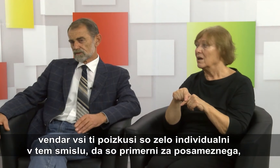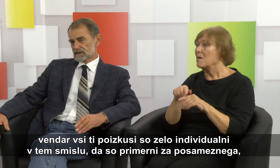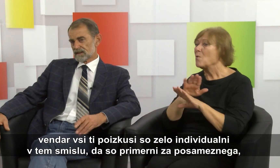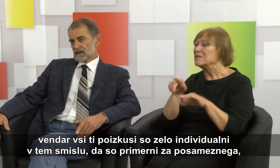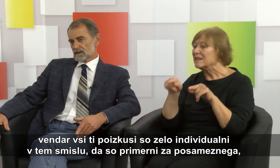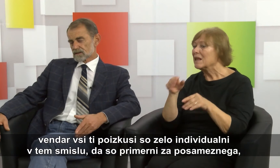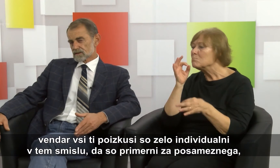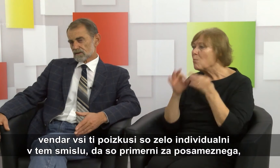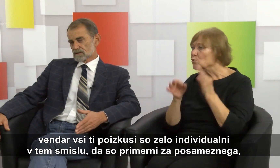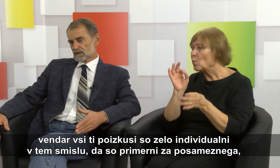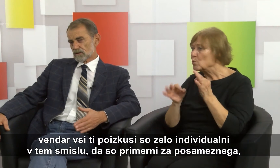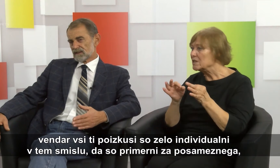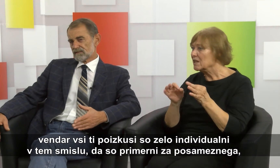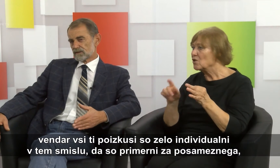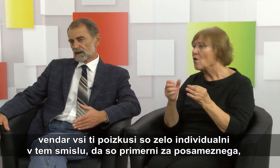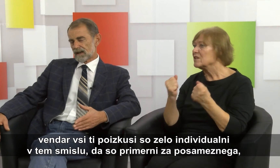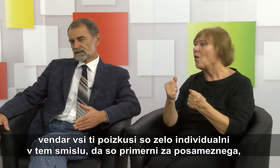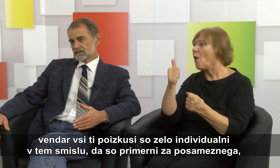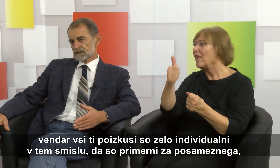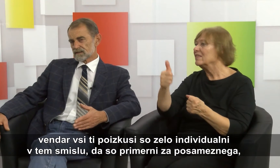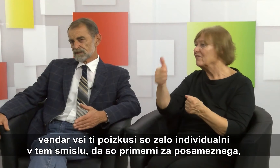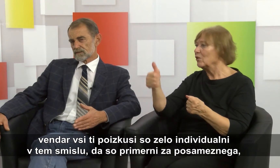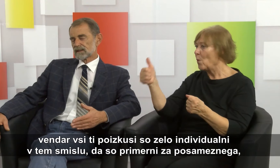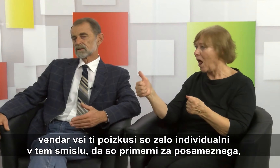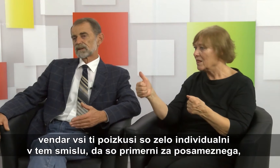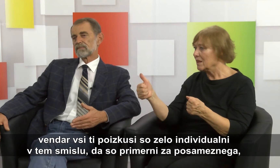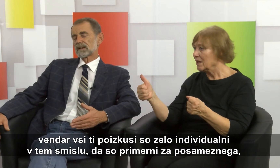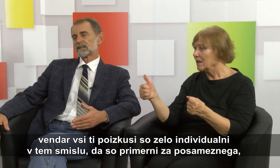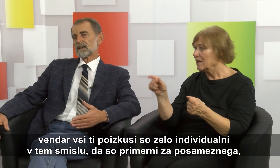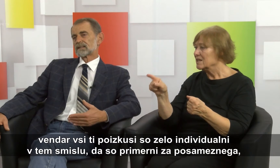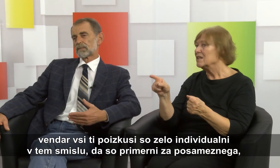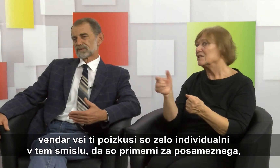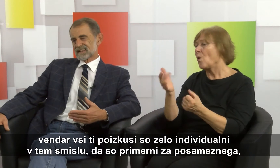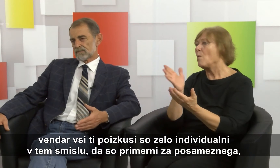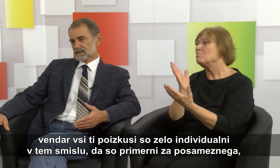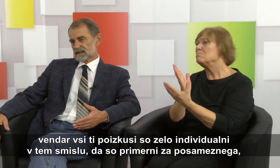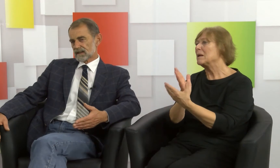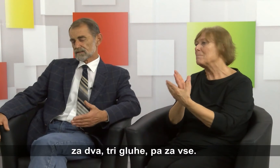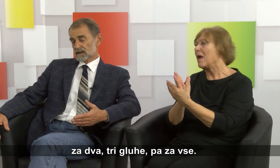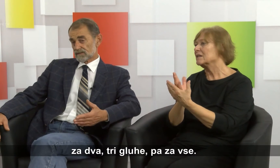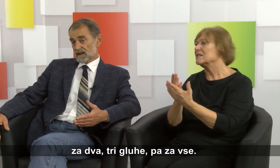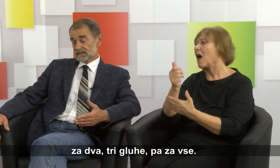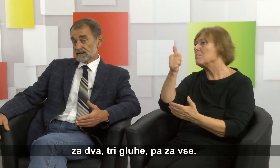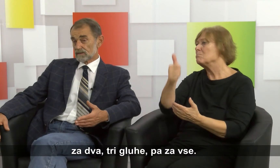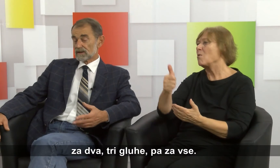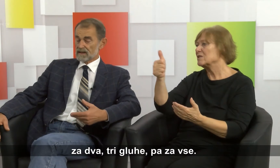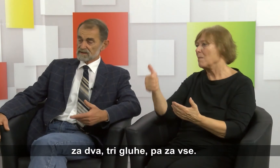poskusi so zelo individualni v tem smislu, da so primerni za posameznega, za dva, tri gluhe, ne pa za